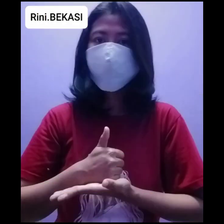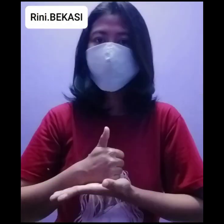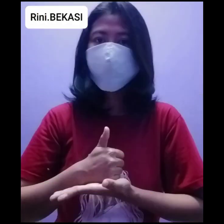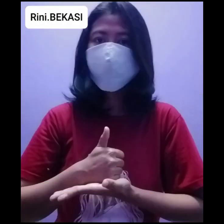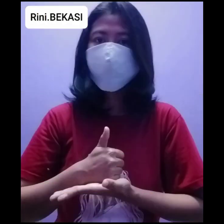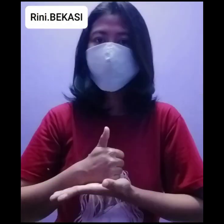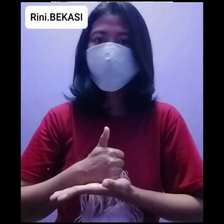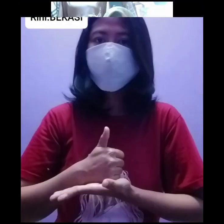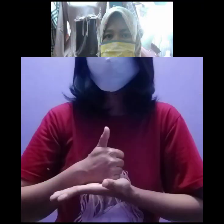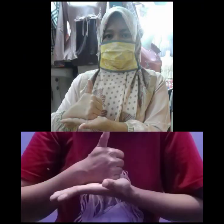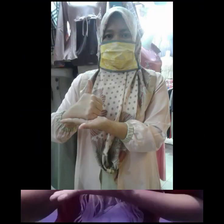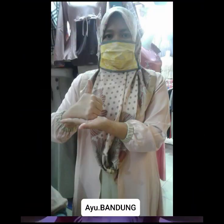lain. Saat semua